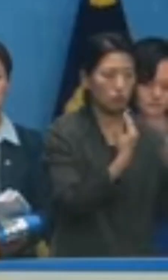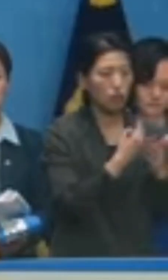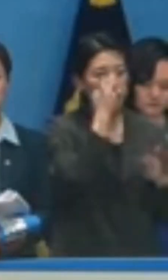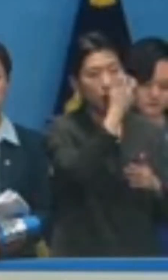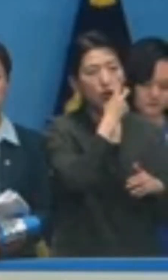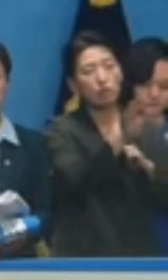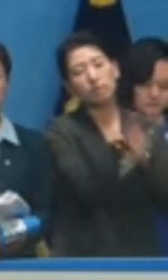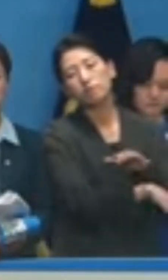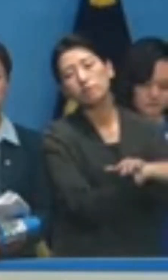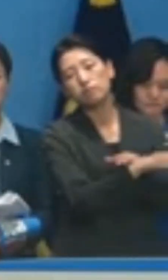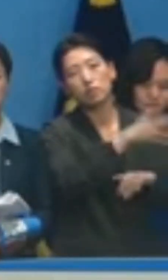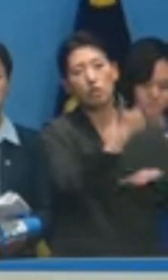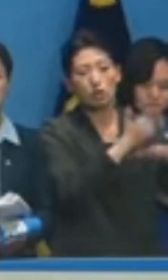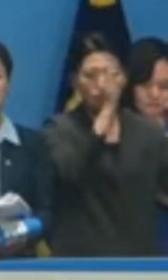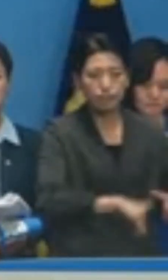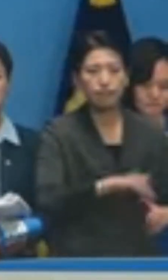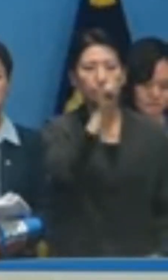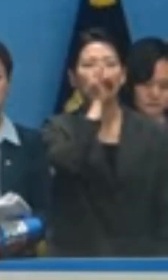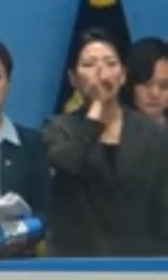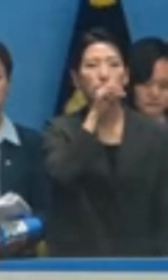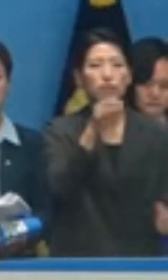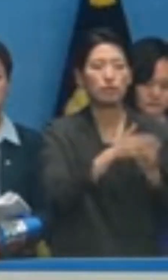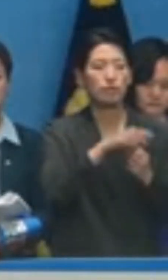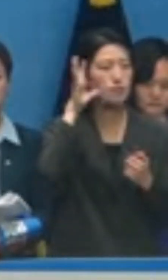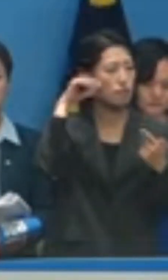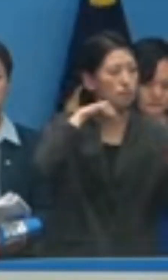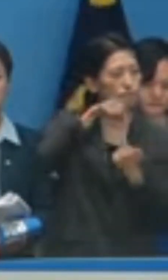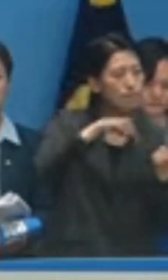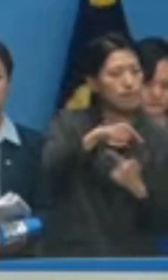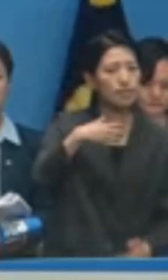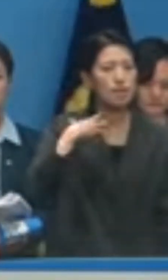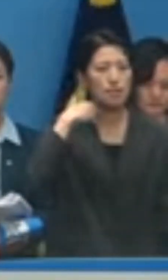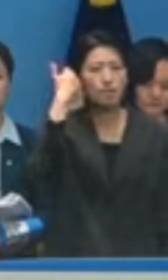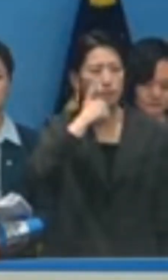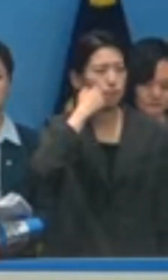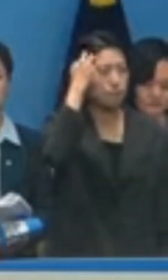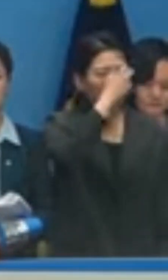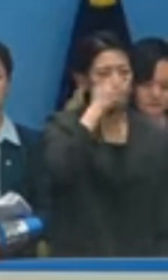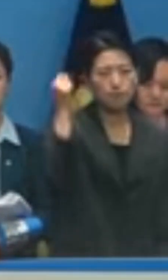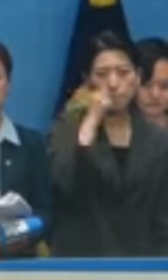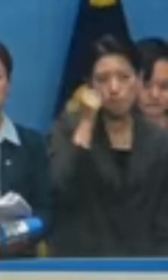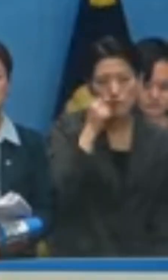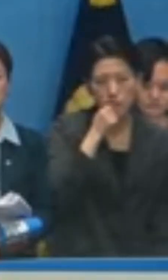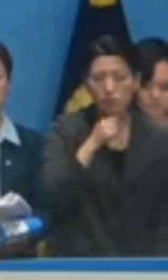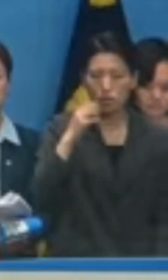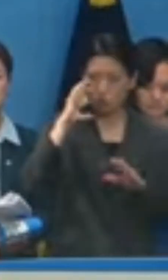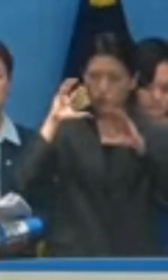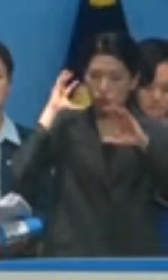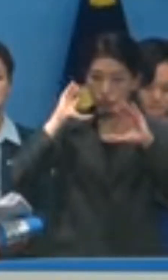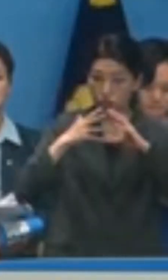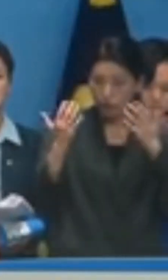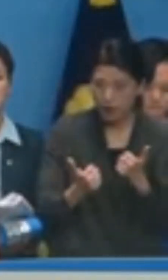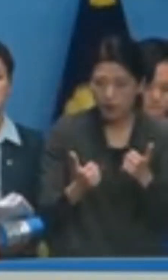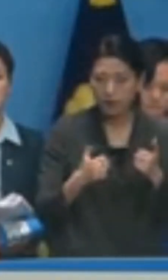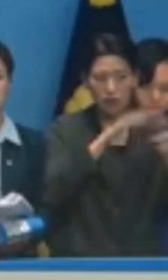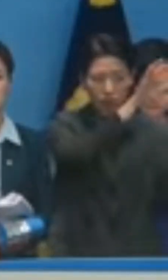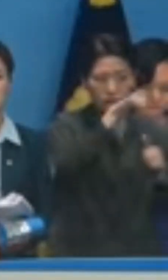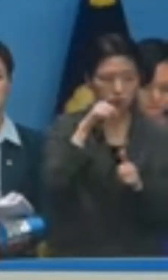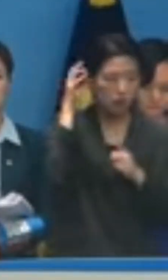인재입니다. 사고 원인을 철저히 규명하고 책임자를 엄중 처벌하기 위해 국회 청문회 개최를 강력히